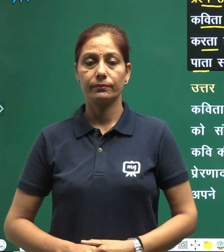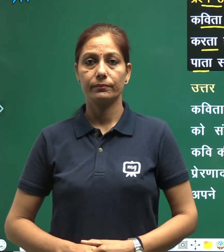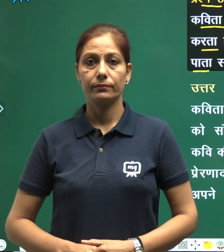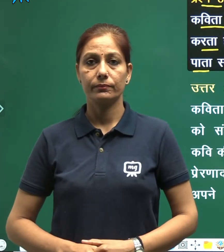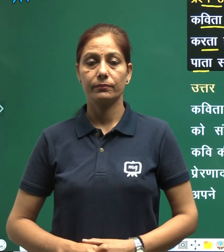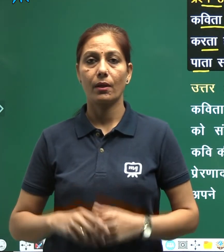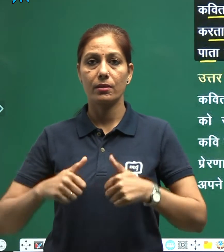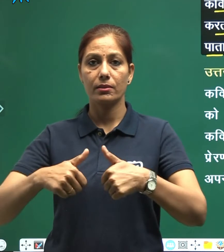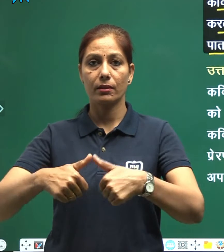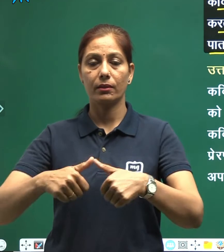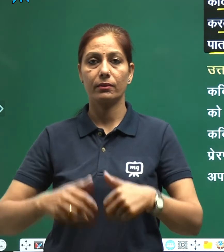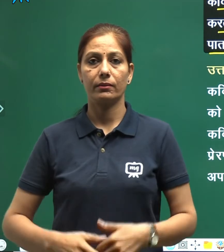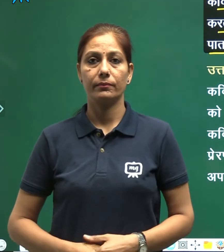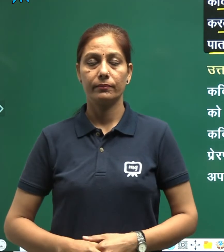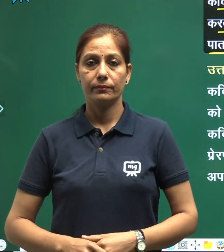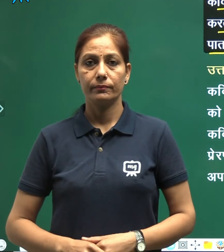उत्तर है